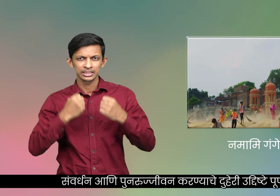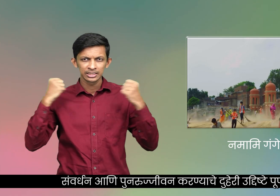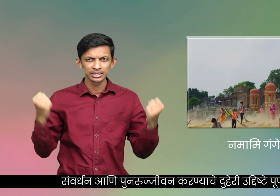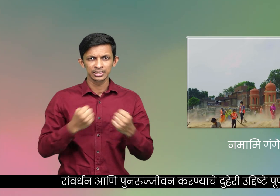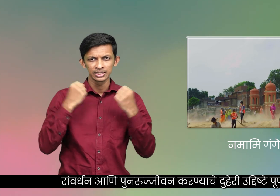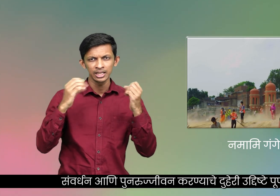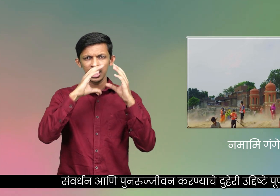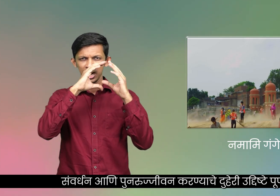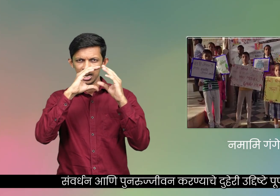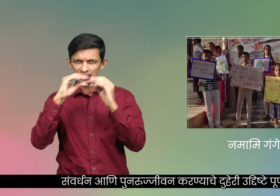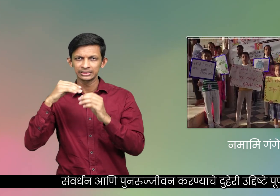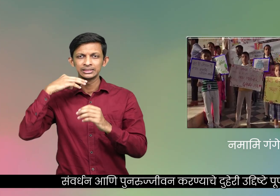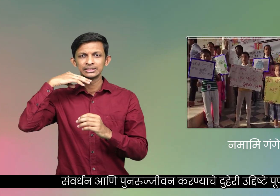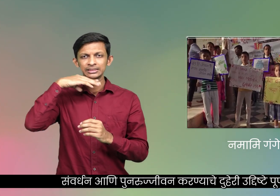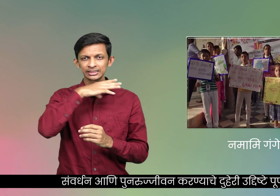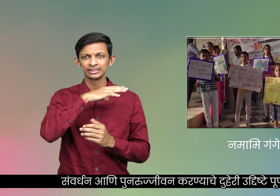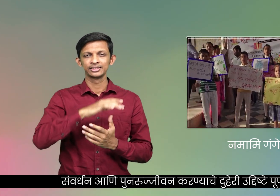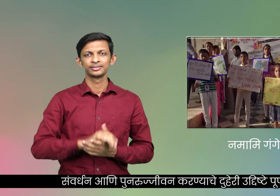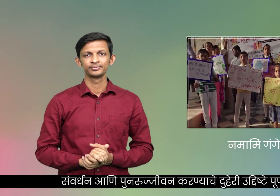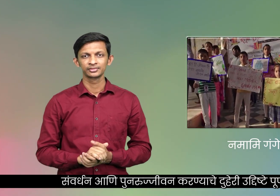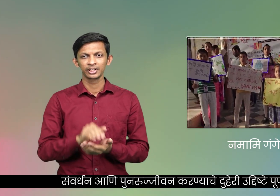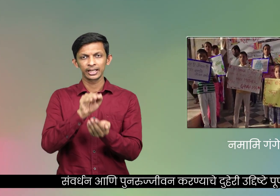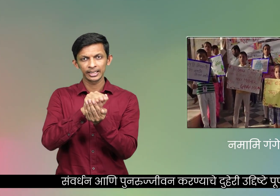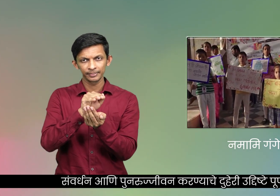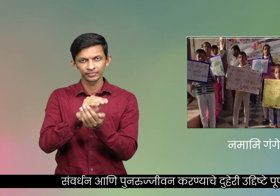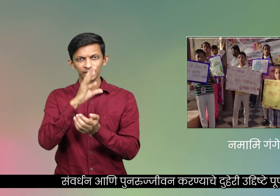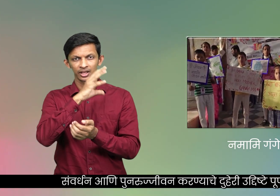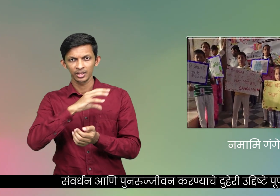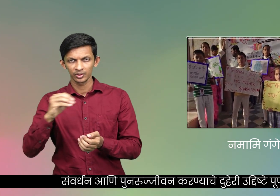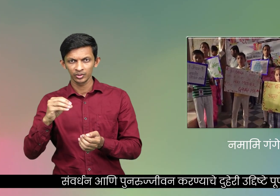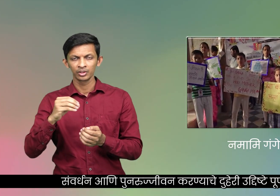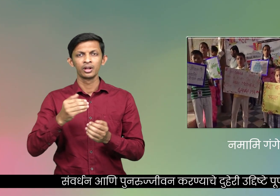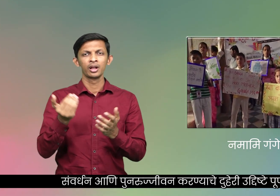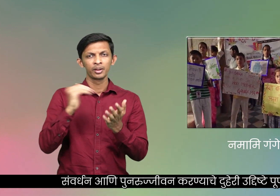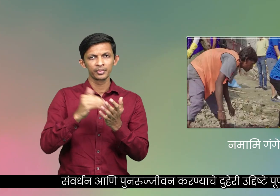संवर्धन आणि पुनरुज्जीवन करण्याचे दुहेरी उद्दिष्ट पूर्ण करण्यासाठी